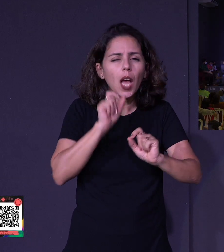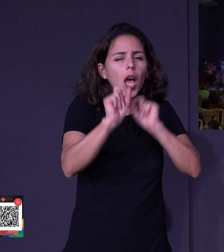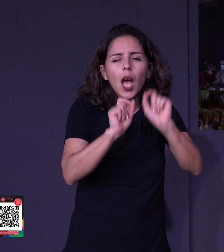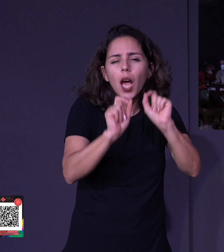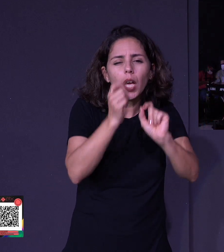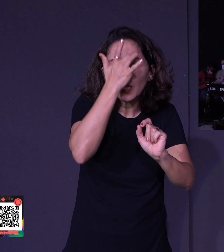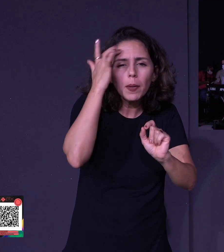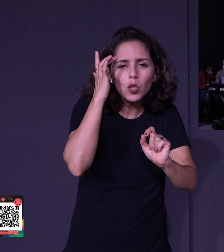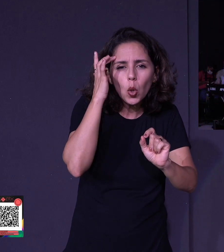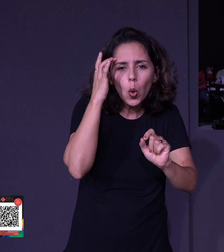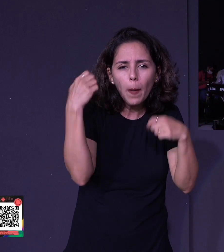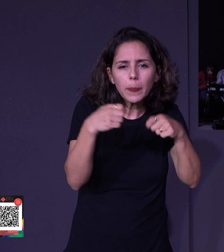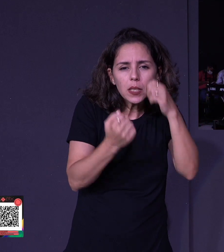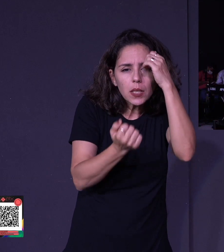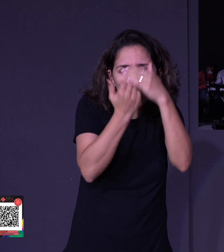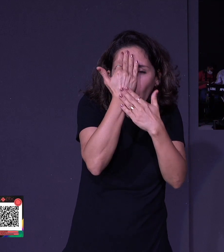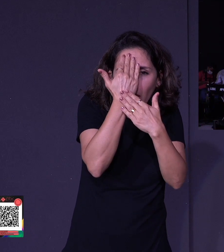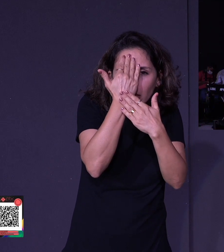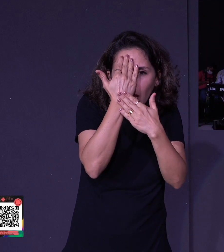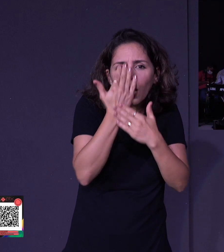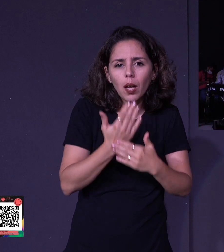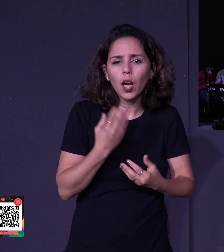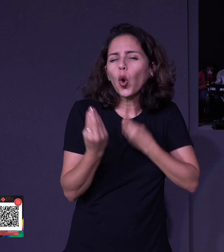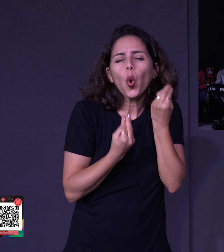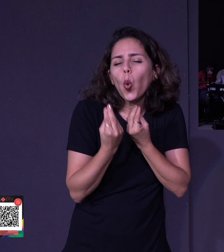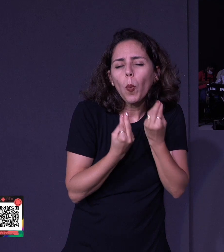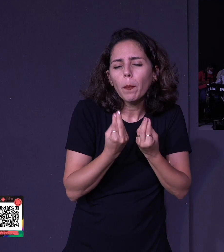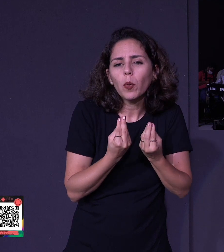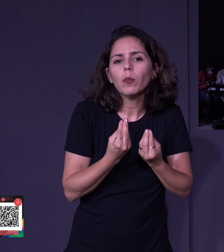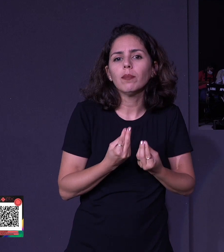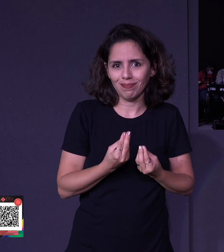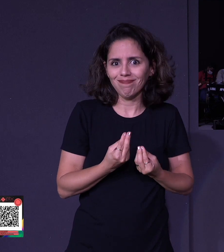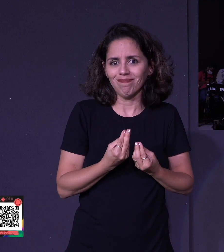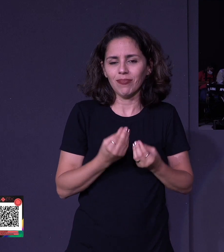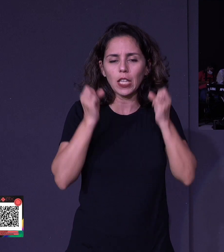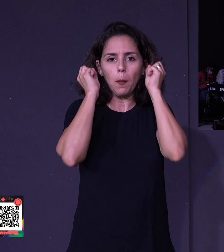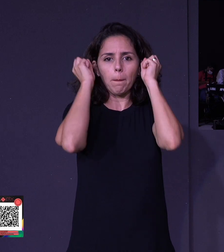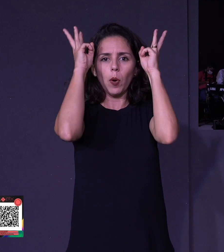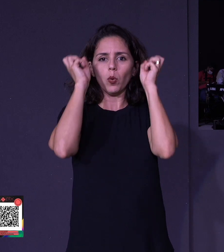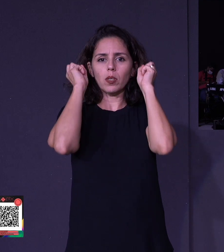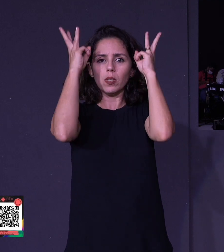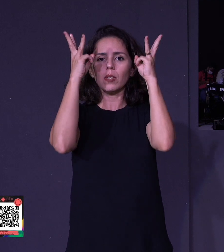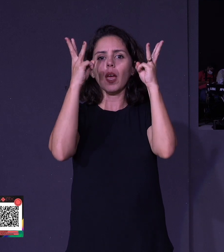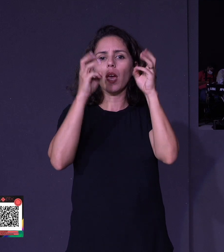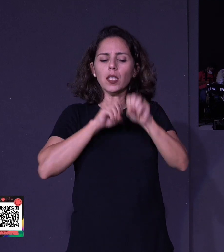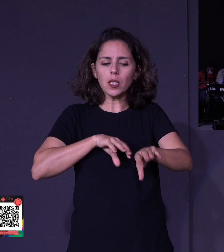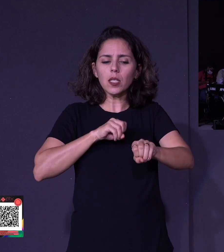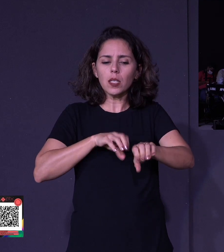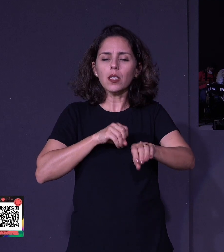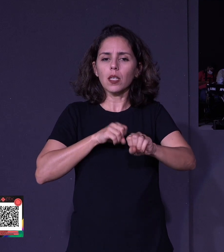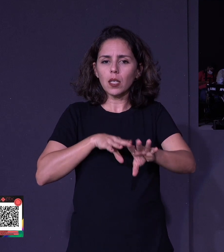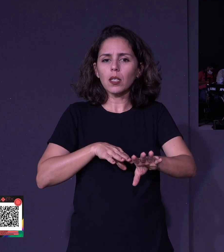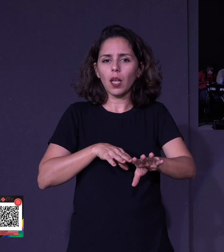ser guardada a palavra. Quem e como. Moisés ensina quem deve guardar a palavra.